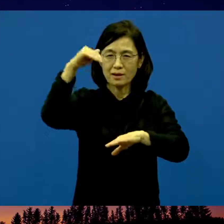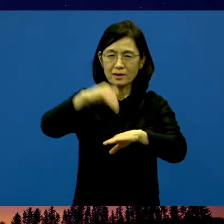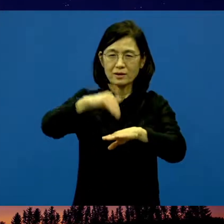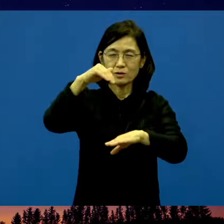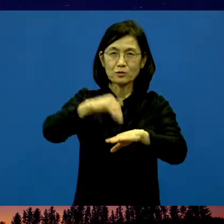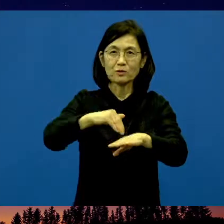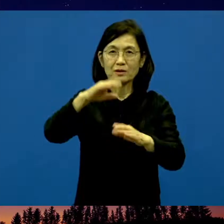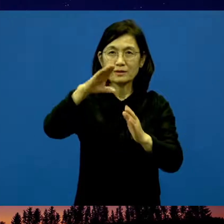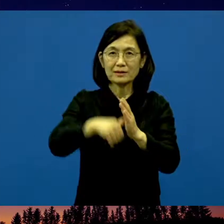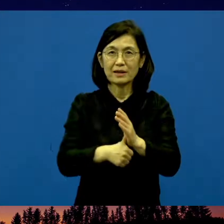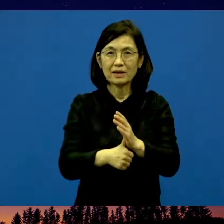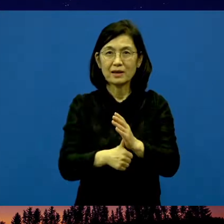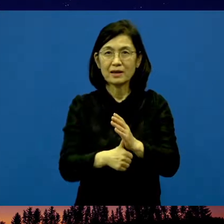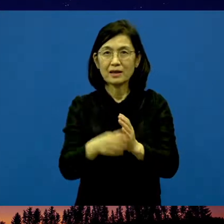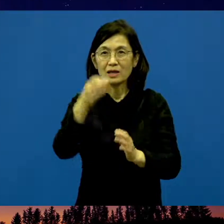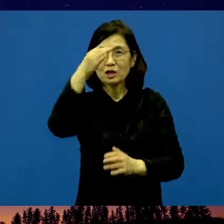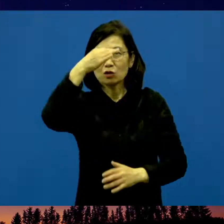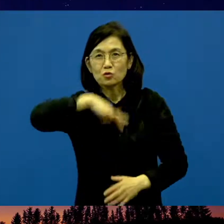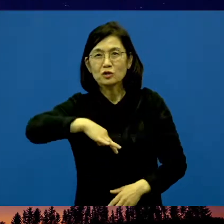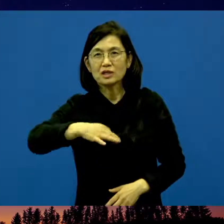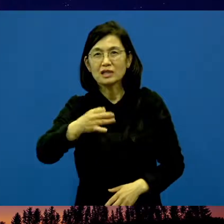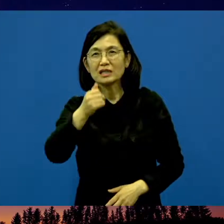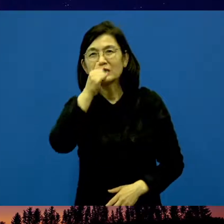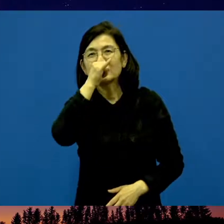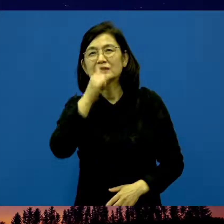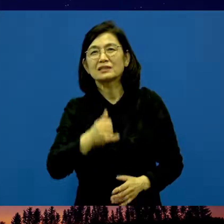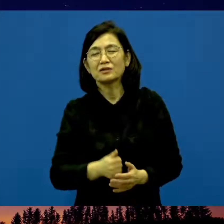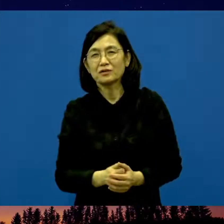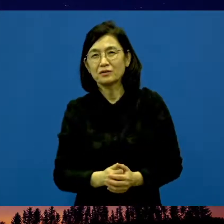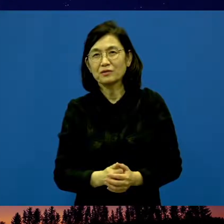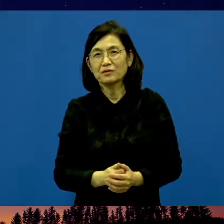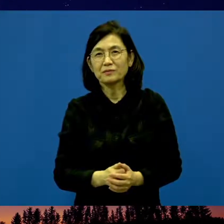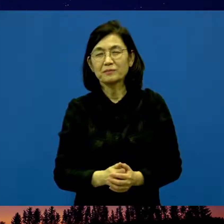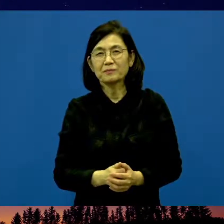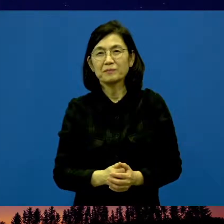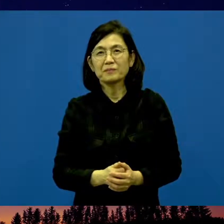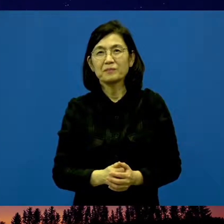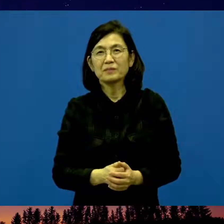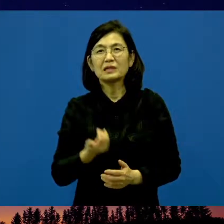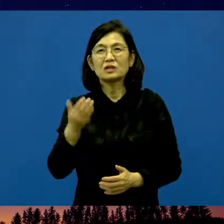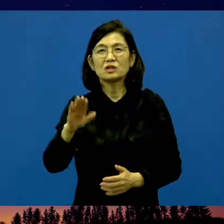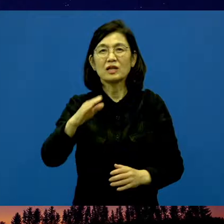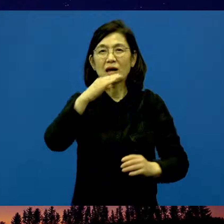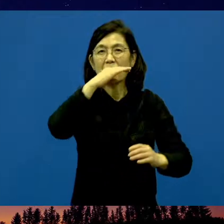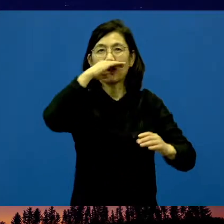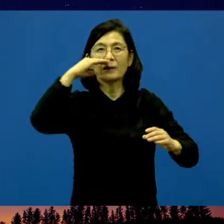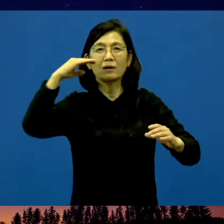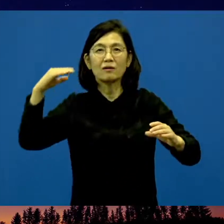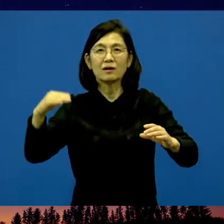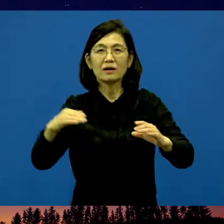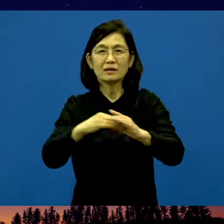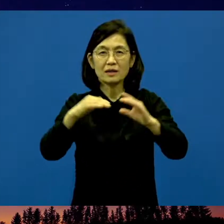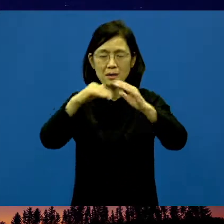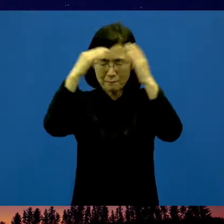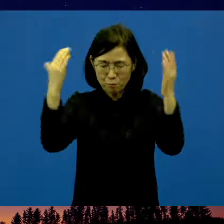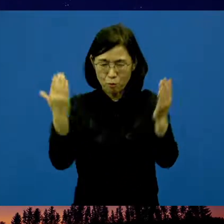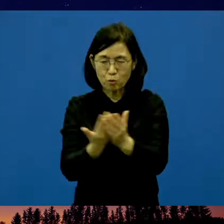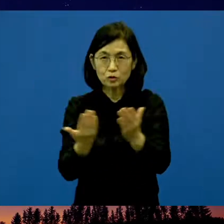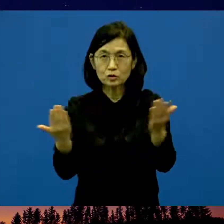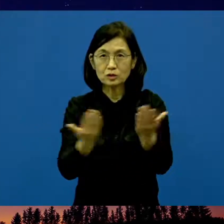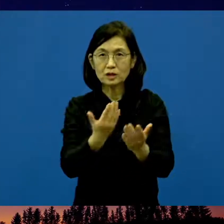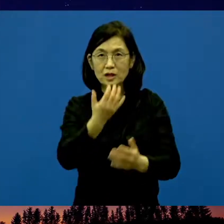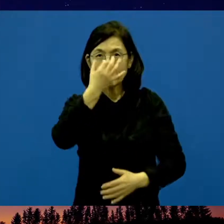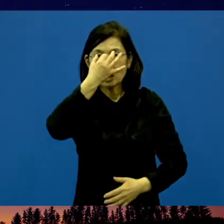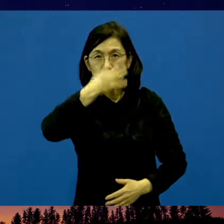거예요. 유익이 아예 없다는 게 아니고 유익이 있어요. 그러나 경건은 범사에 유익하니